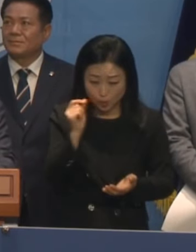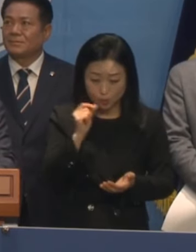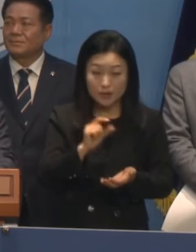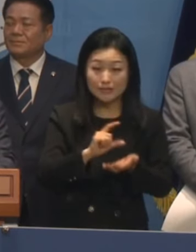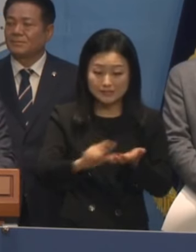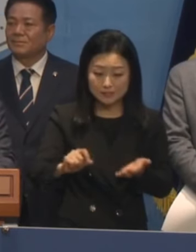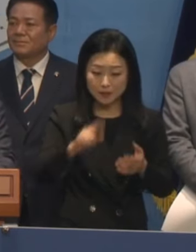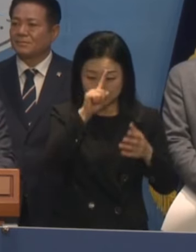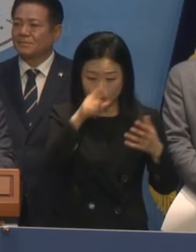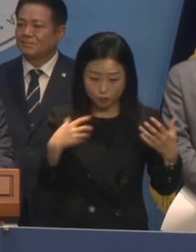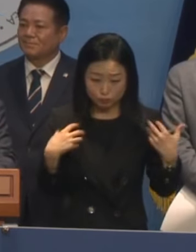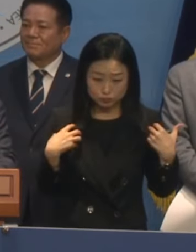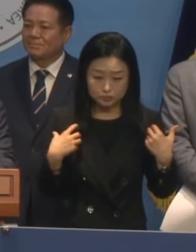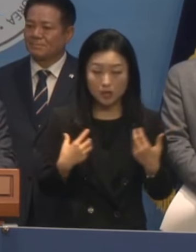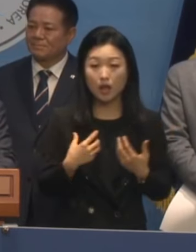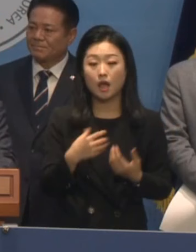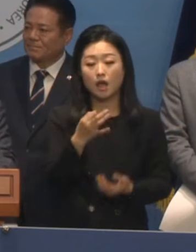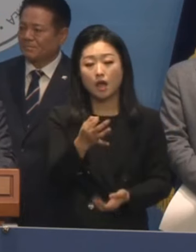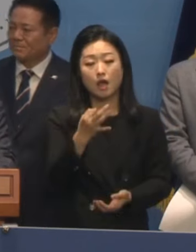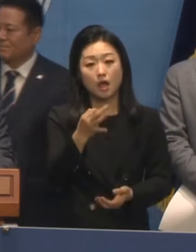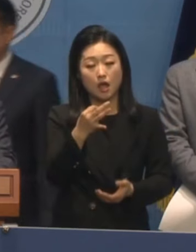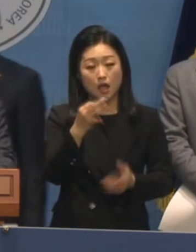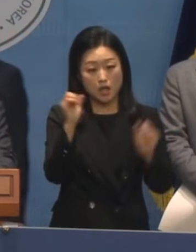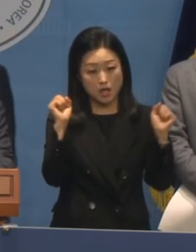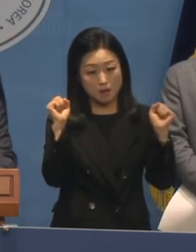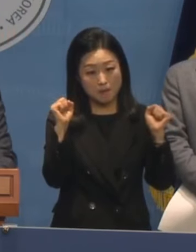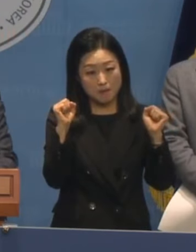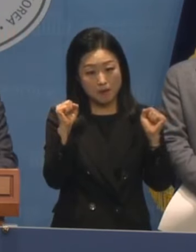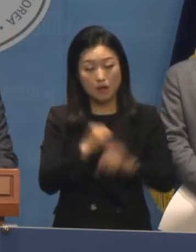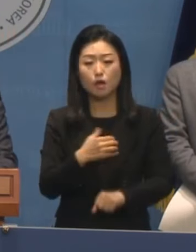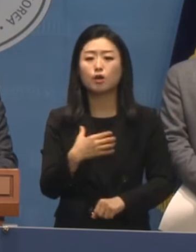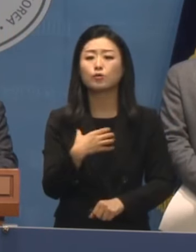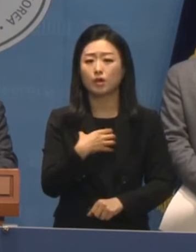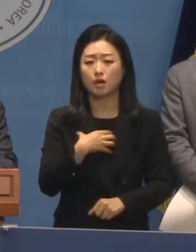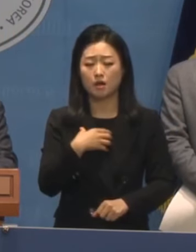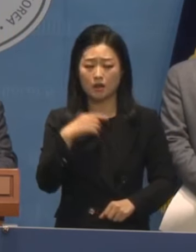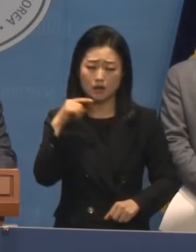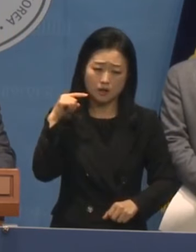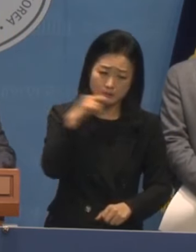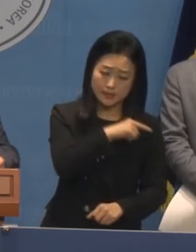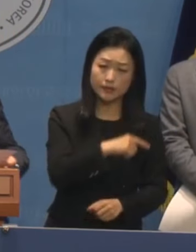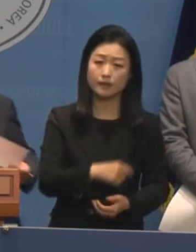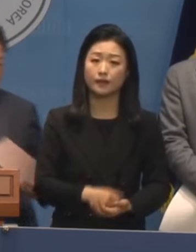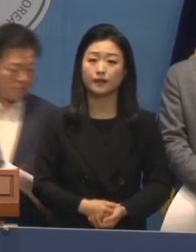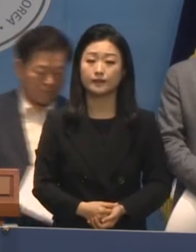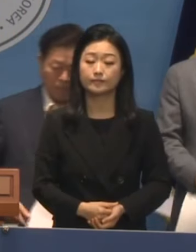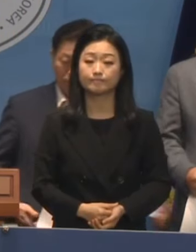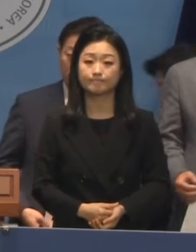정부의 살림 사리는 거의 파산 수준의 위기에 직면하게 될